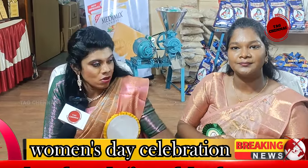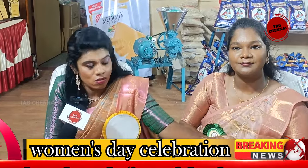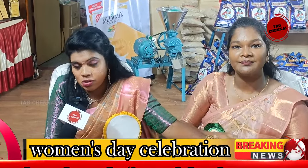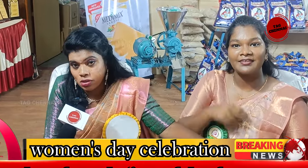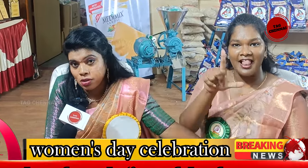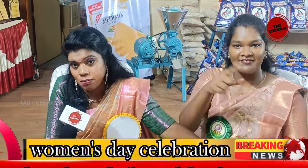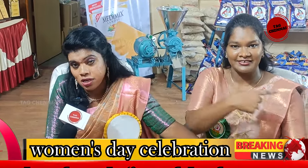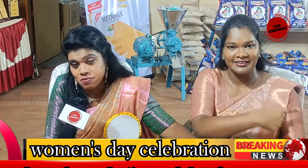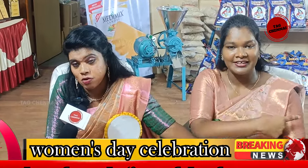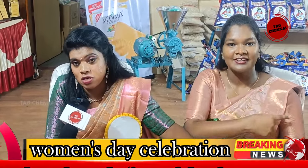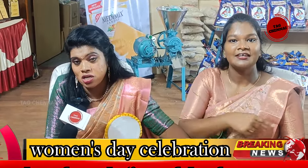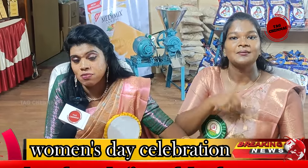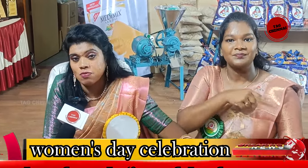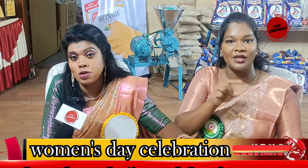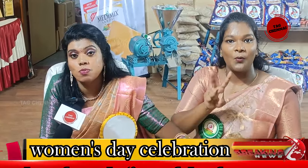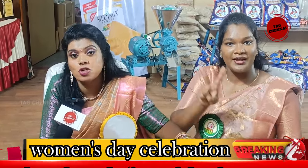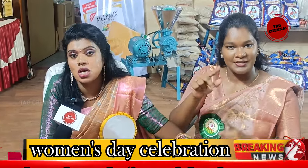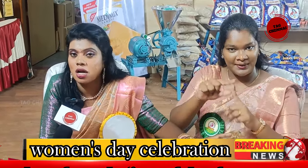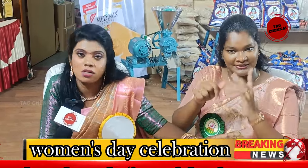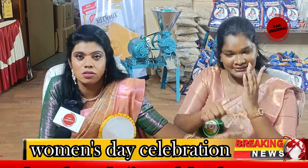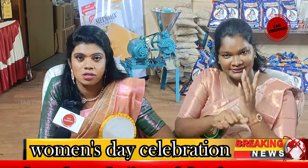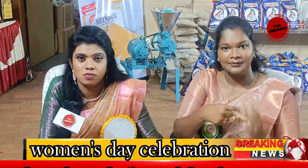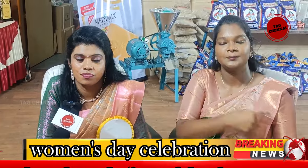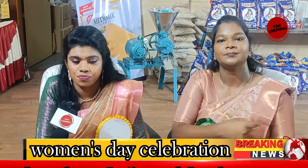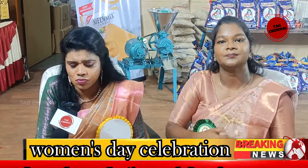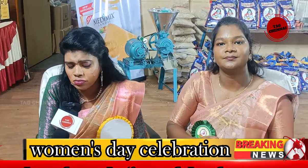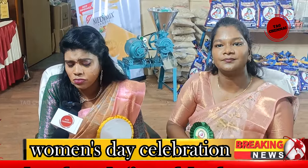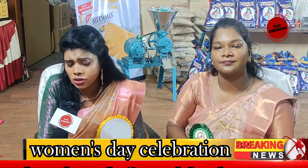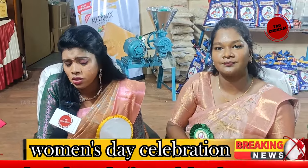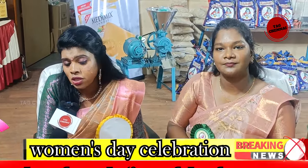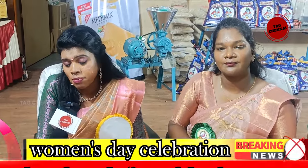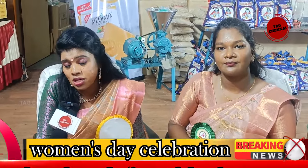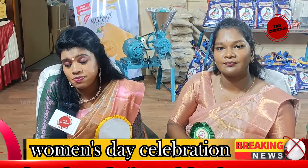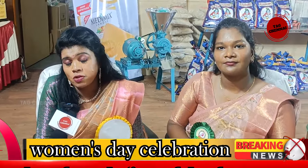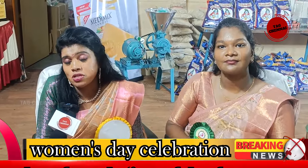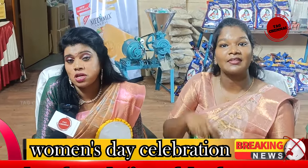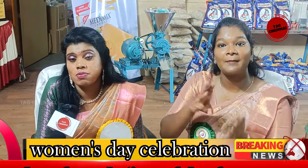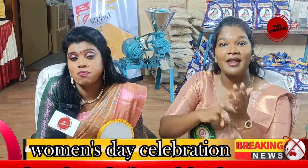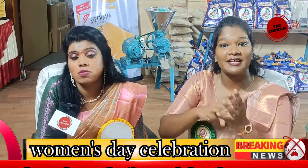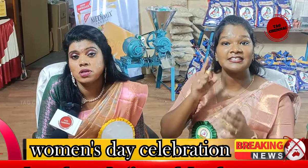லாவண்யா வந்து மெட்ராட் பவுண்டேஷனா தெக்குமன் பொதுச்செயலாளராக இருக்கிறார். மெட்ராட் பவுண்டேஷனா தெக்குமன்